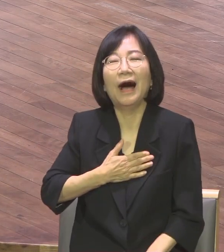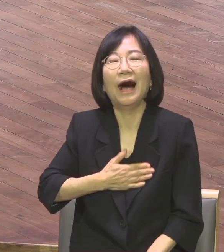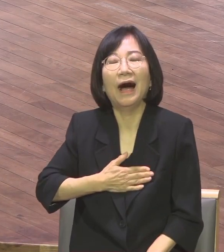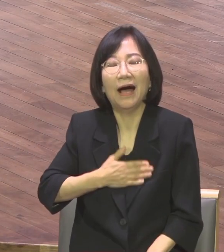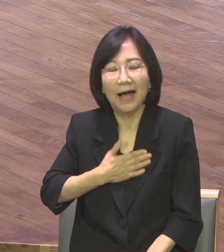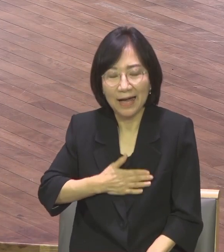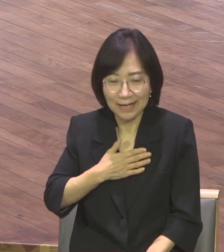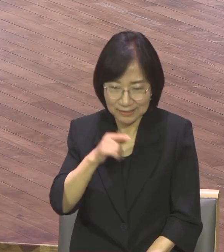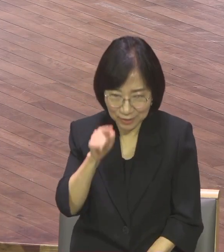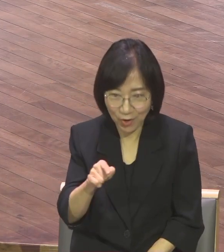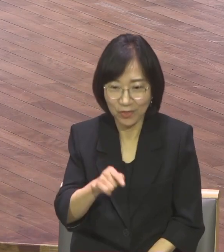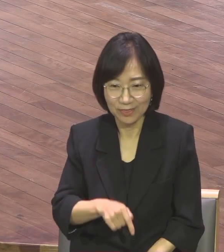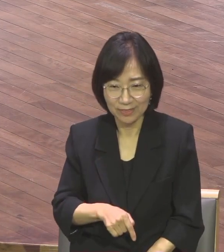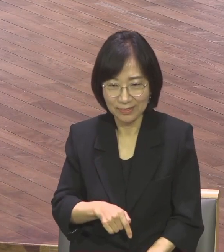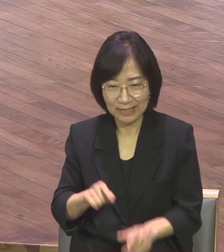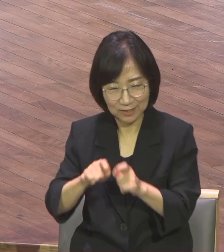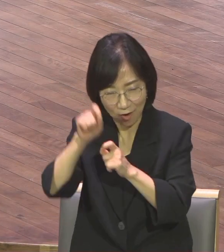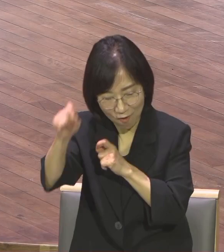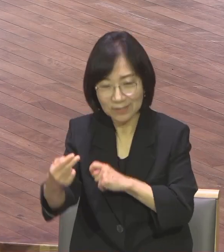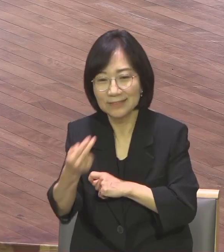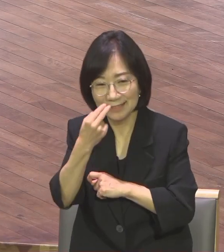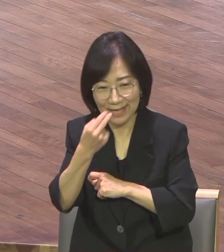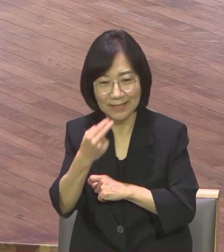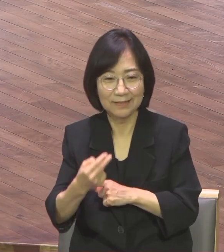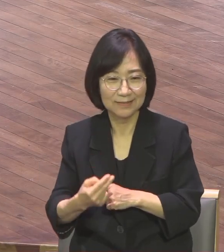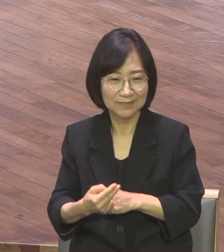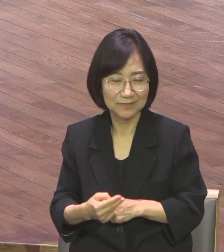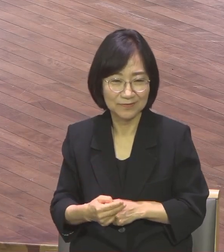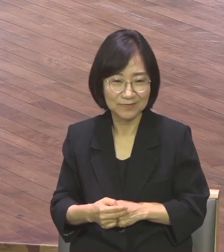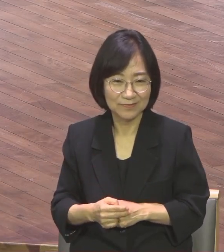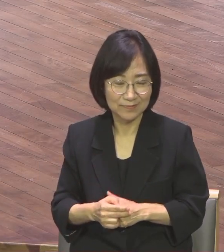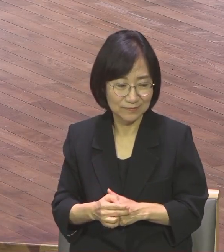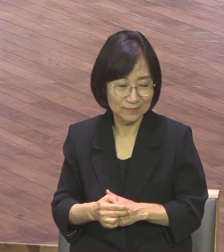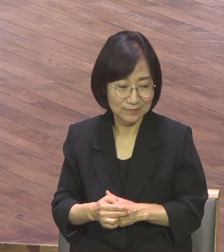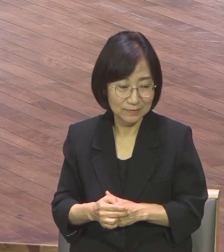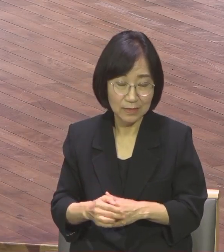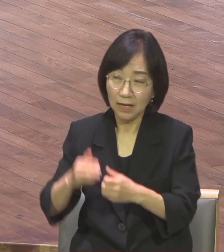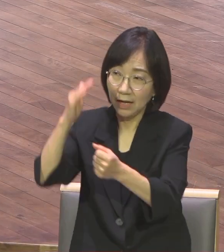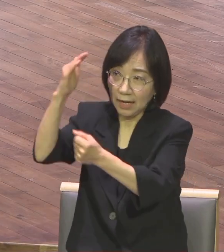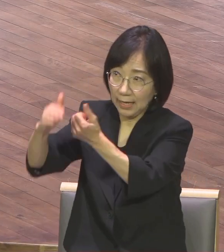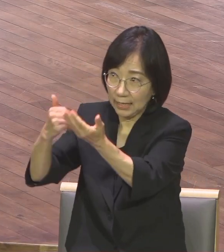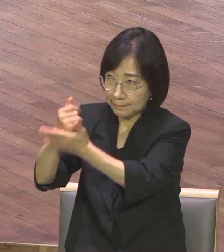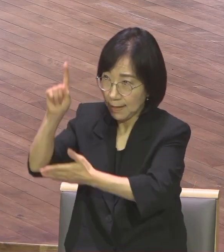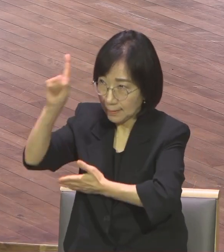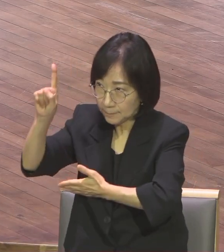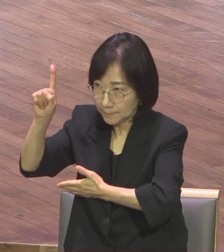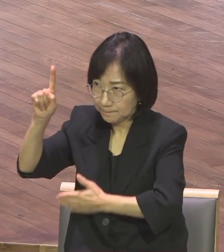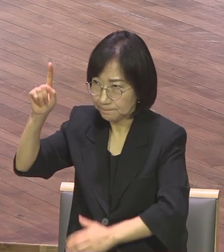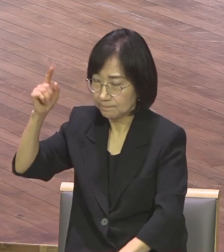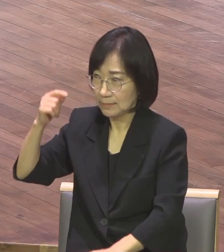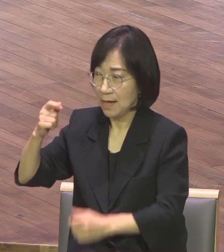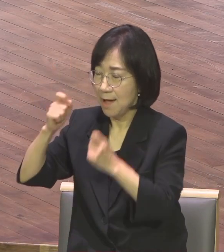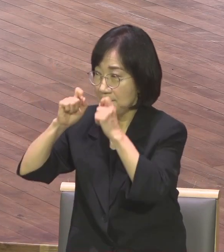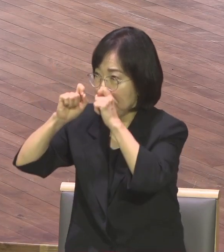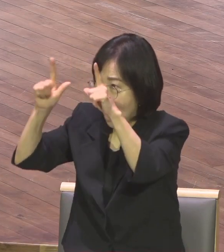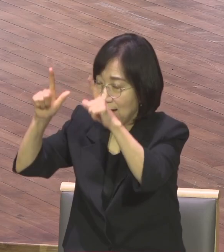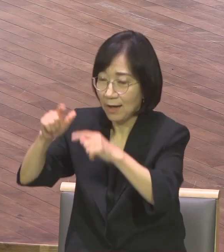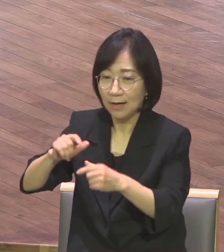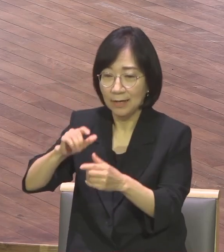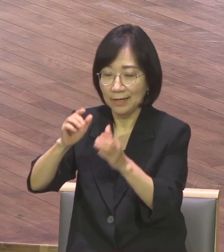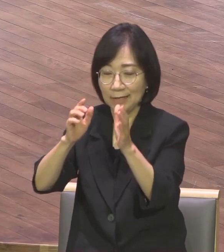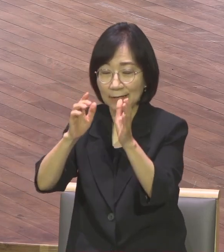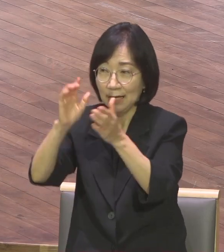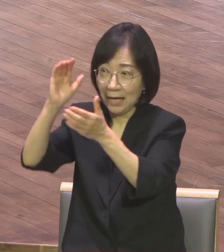것이니라. 이게 영생이에요. 유일하신 참 하나님을 아는 것, 예수 그리스도를 아는